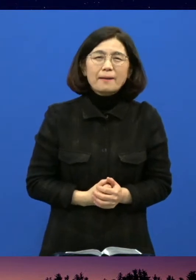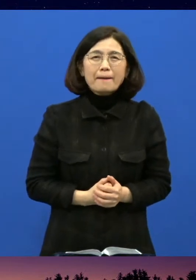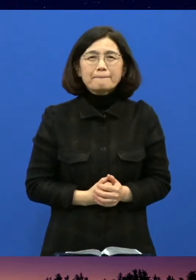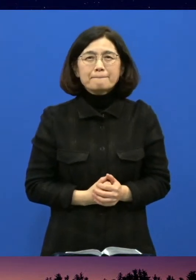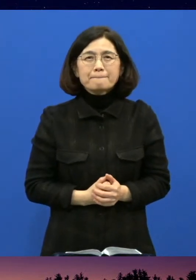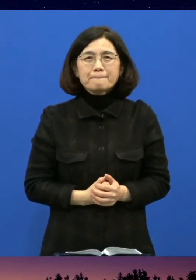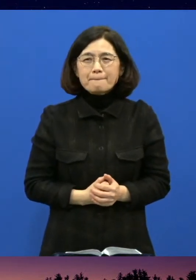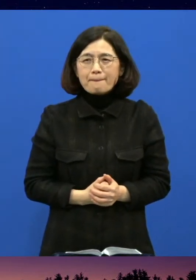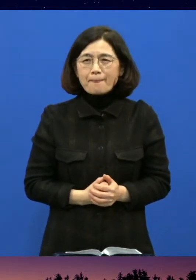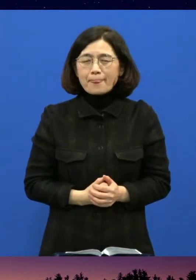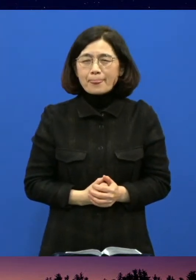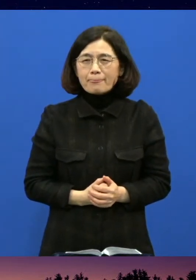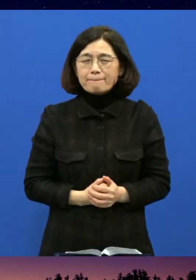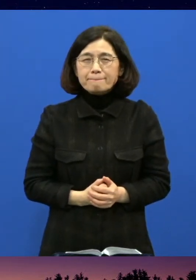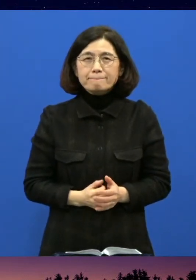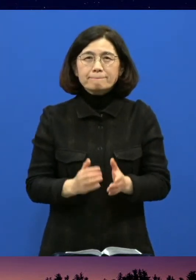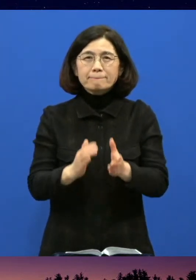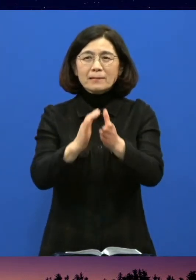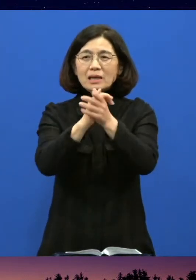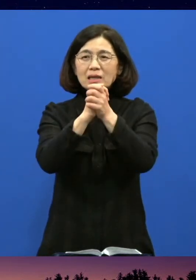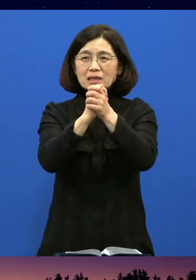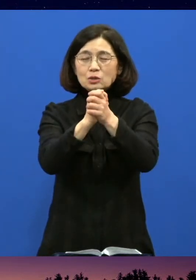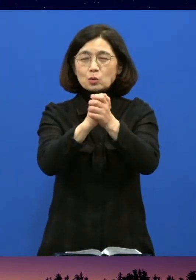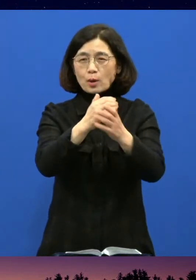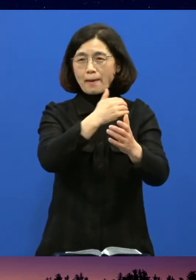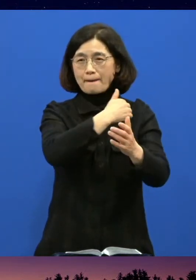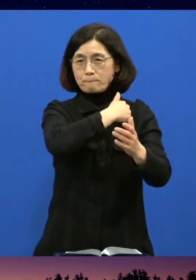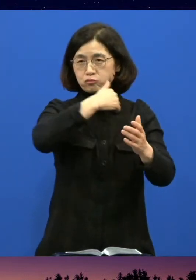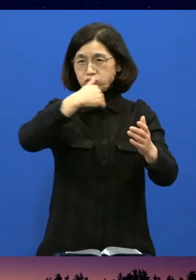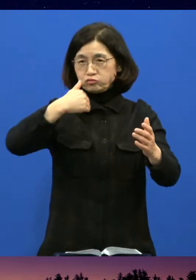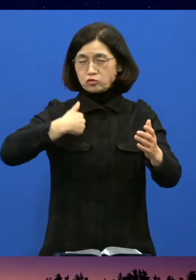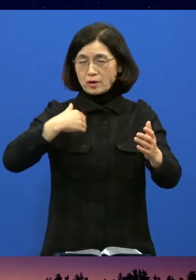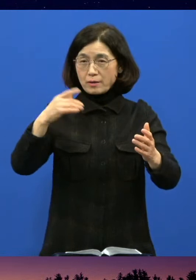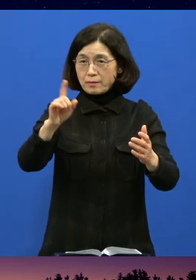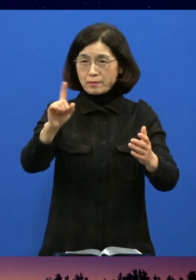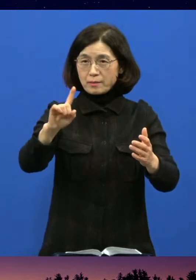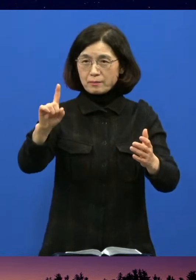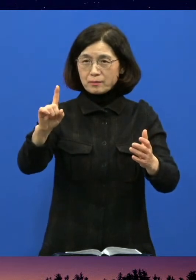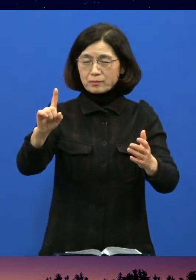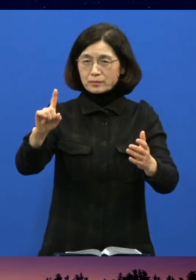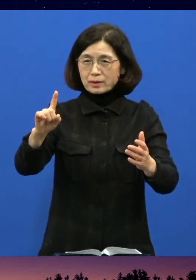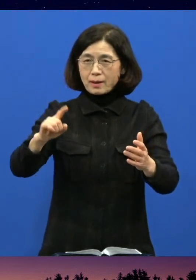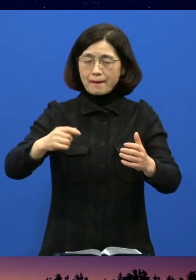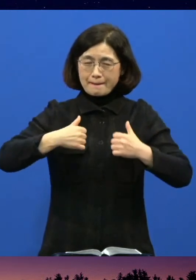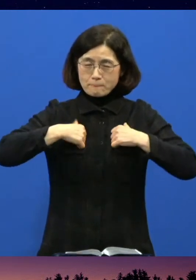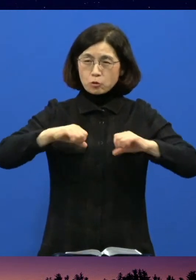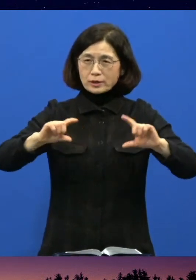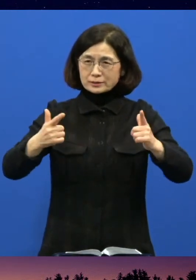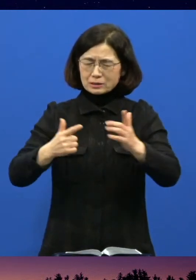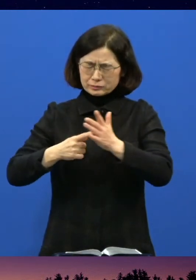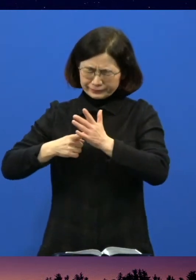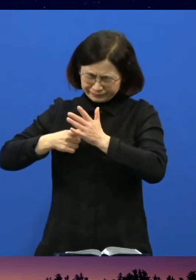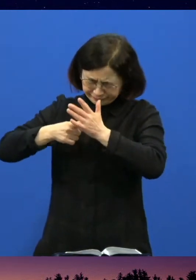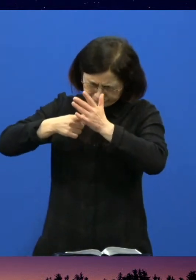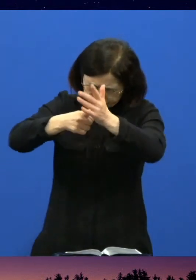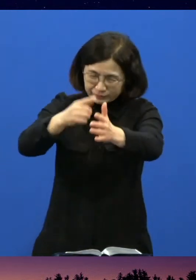그래서 기도의 풍성함이라고 하는 것은 포기하지 않고 지속적으로 하나님에게 매달린 사람만이 맛보게 되는 거예요.